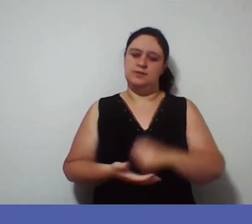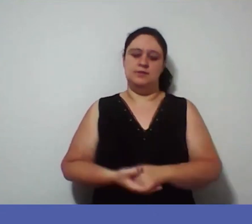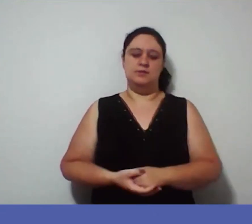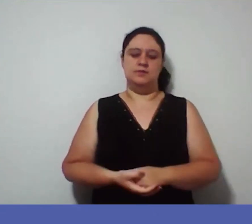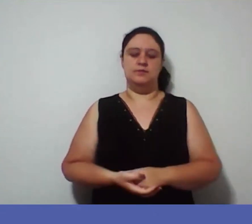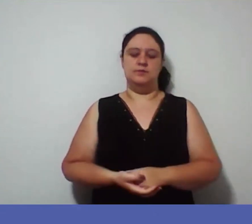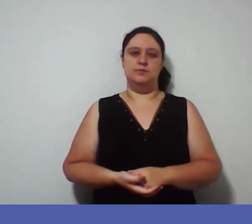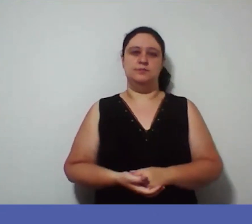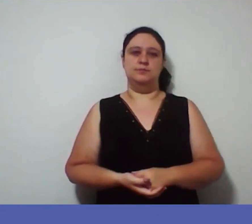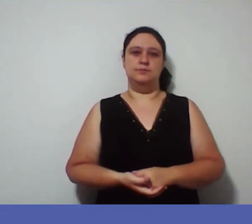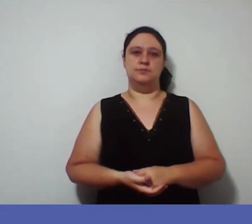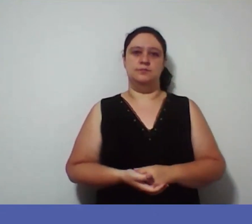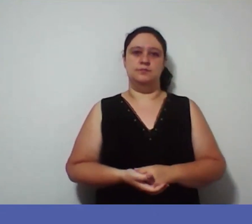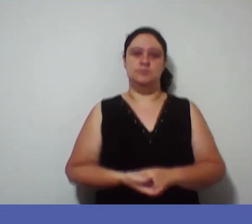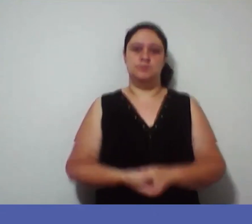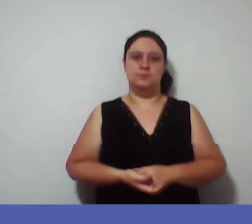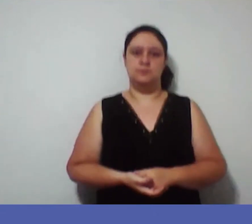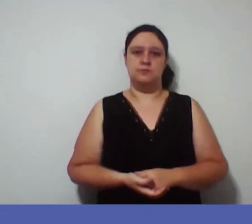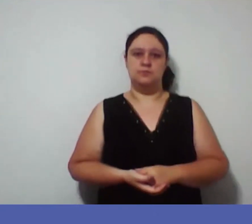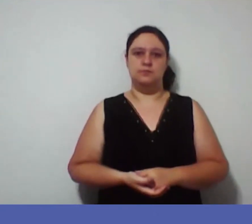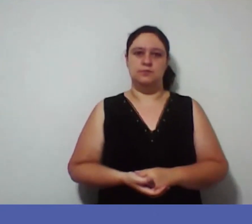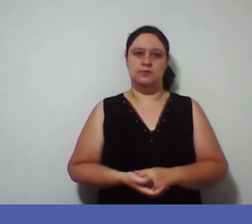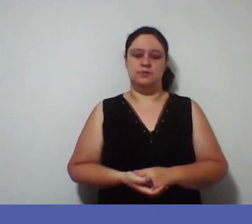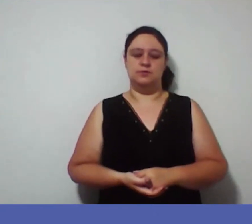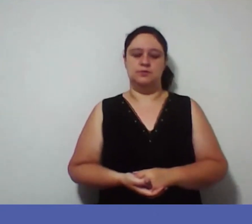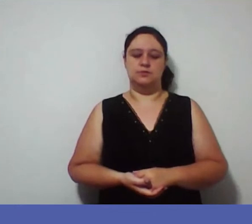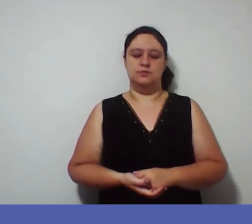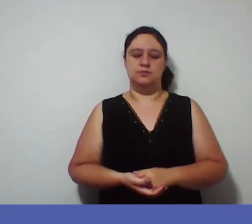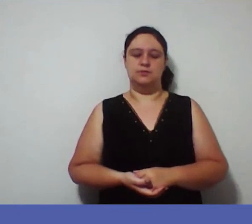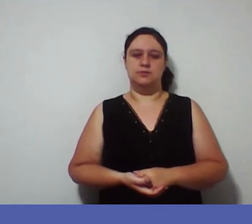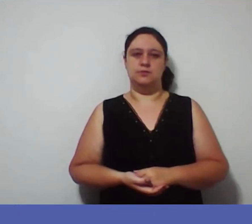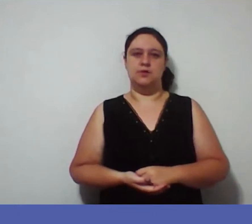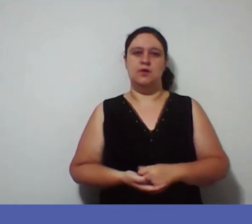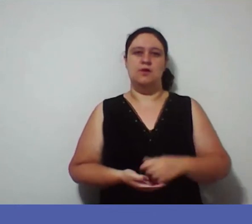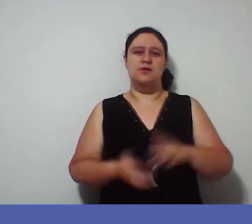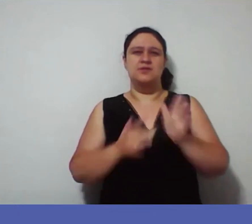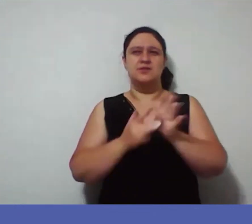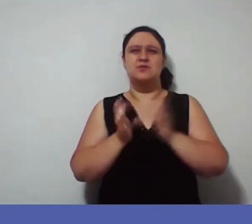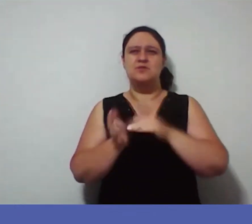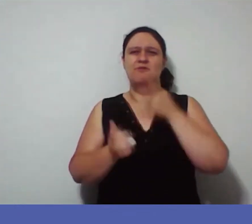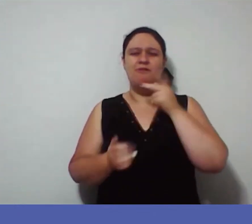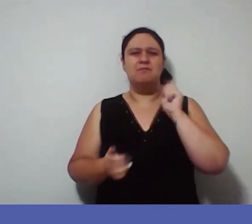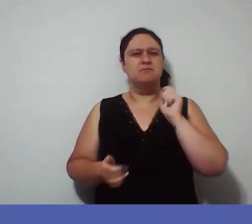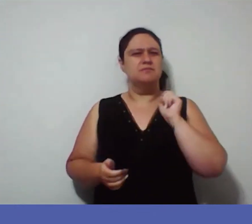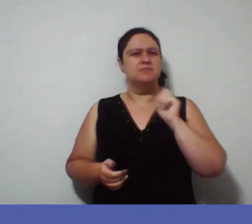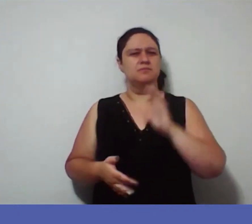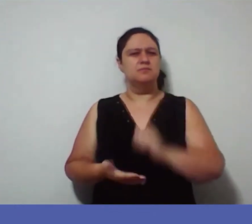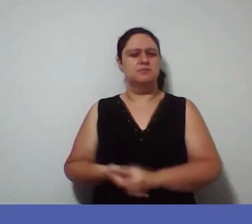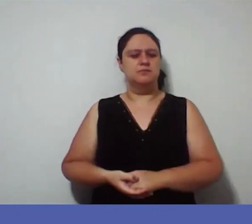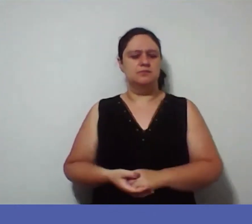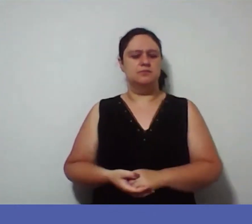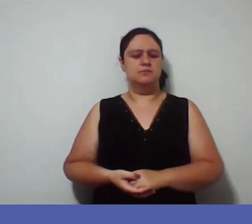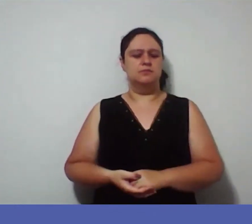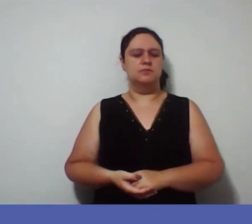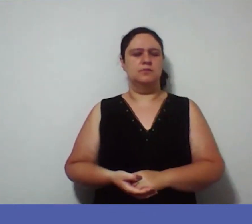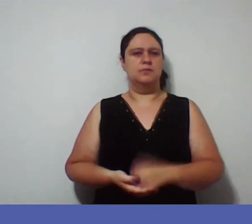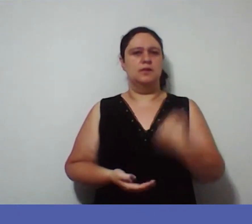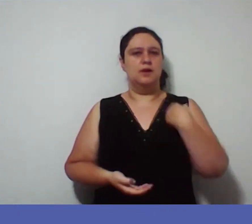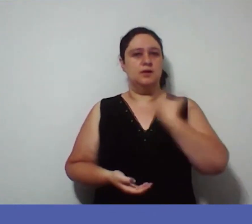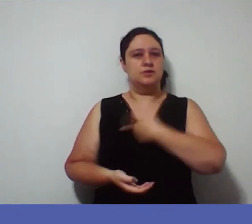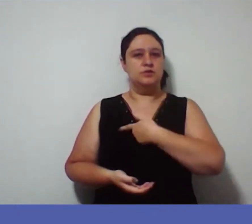Do que o Senhor estava falando? O que o Senhor estava falando? Só vamos entender